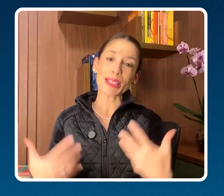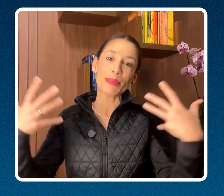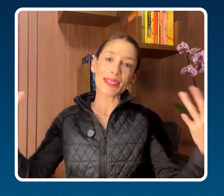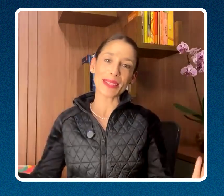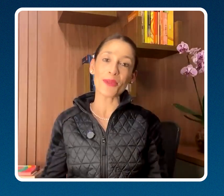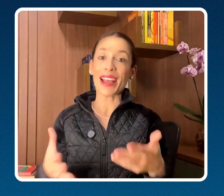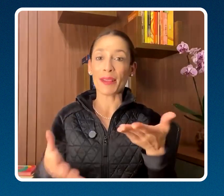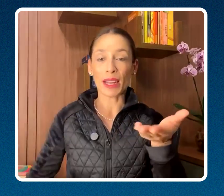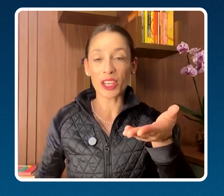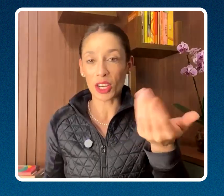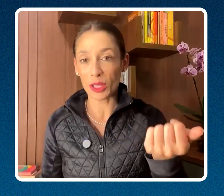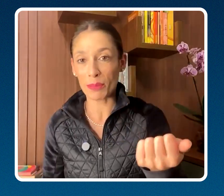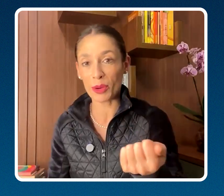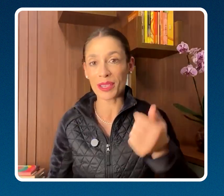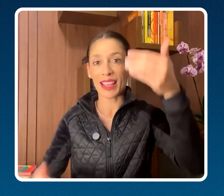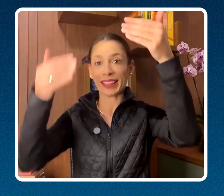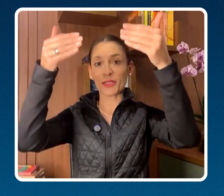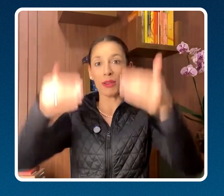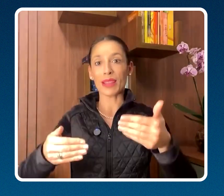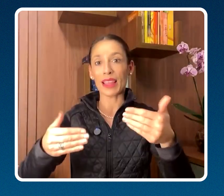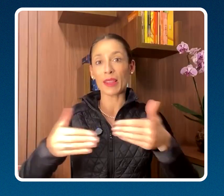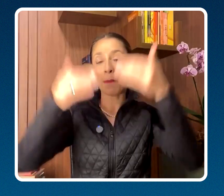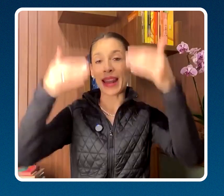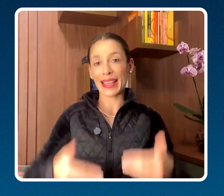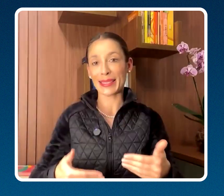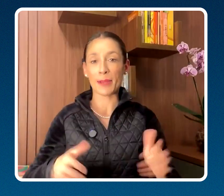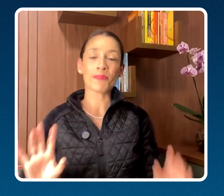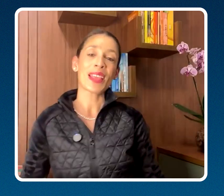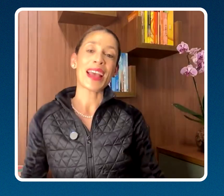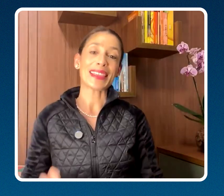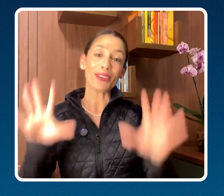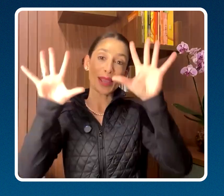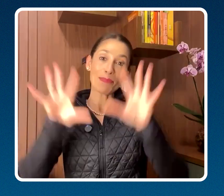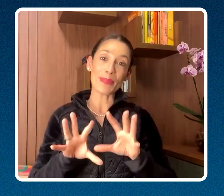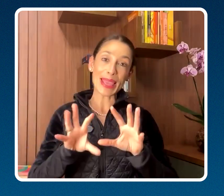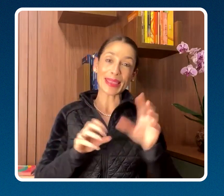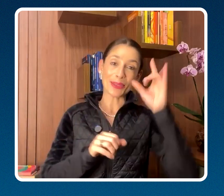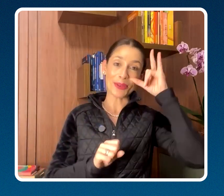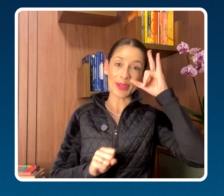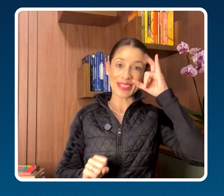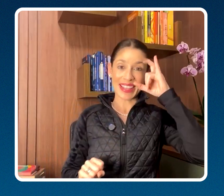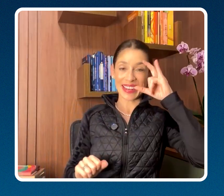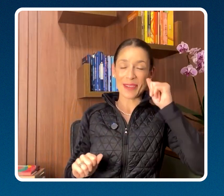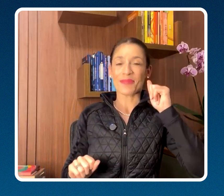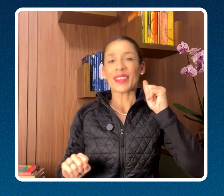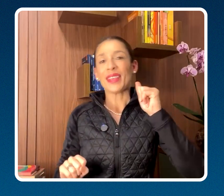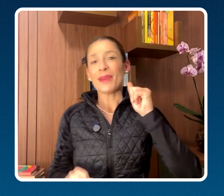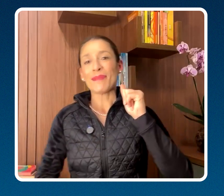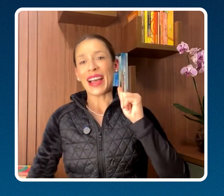ver minha expressão, Raquel. Para quem chegou depois, a Raquel não aparece. A tela fica preta do